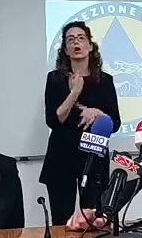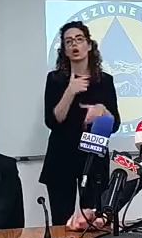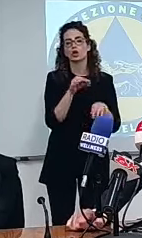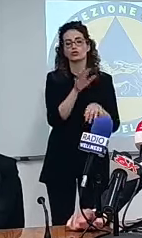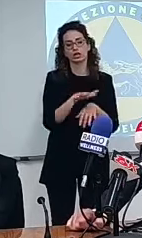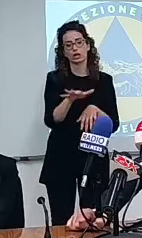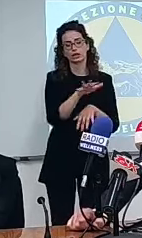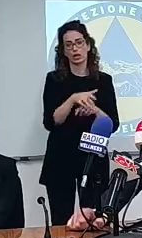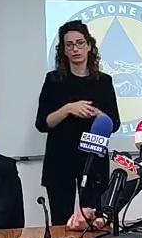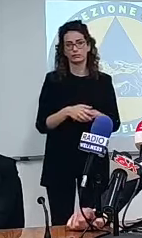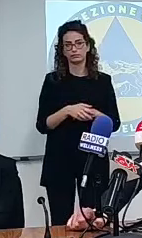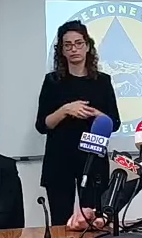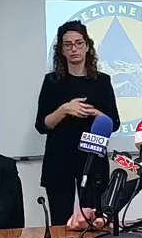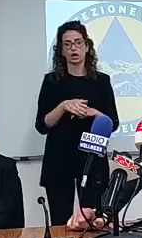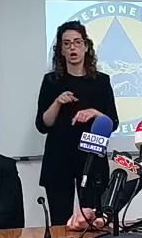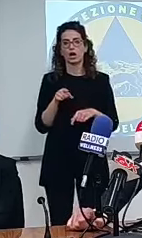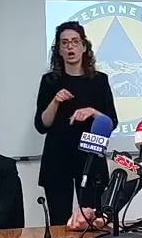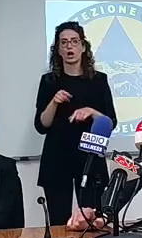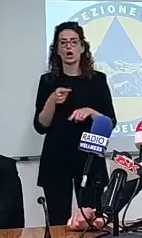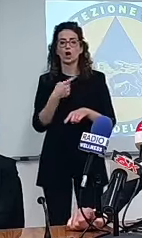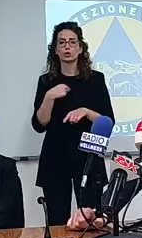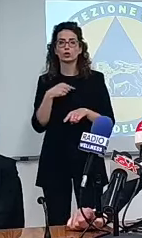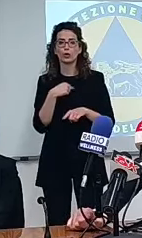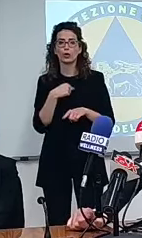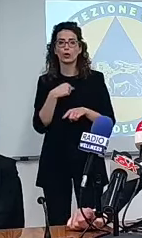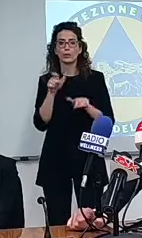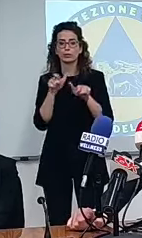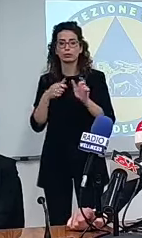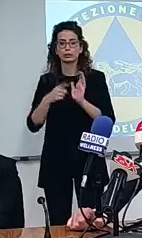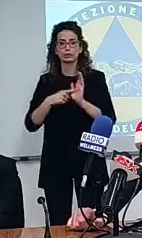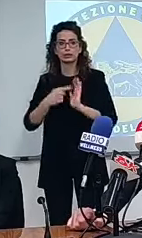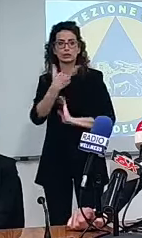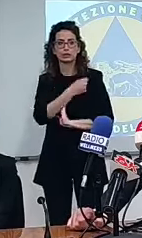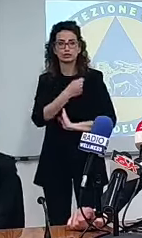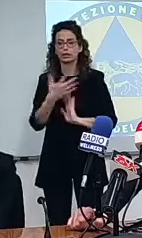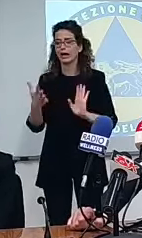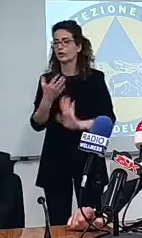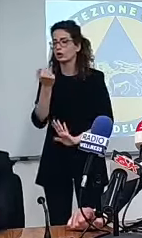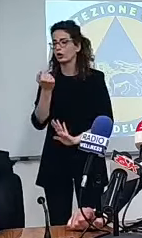loro, ma noi non possiamo togliere il diritto ad altri che vorrebbero vaccinarsi.